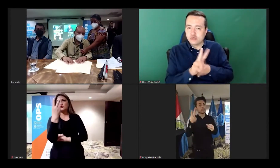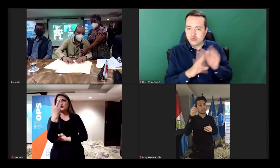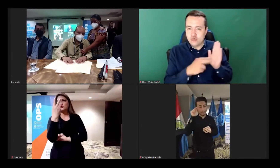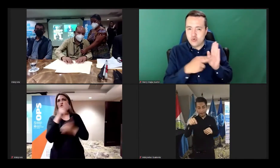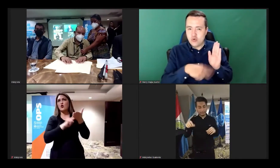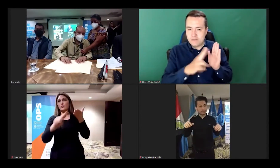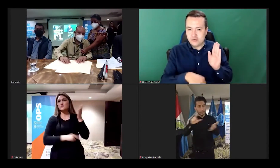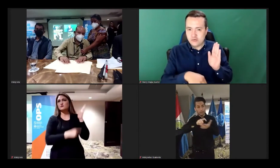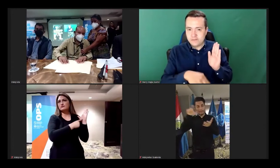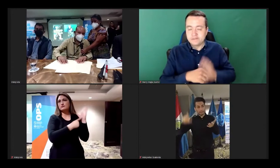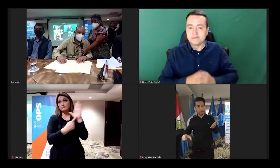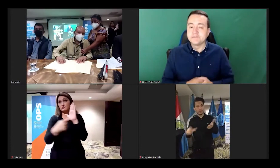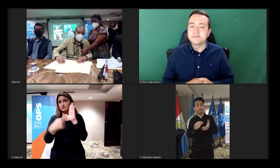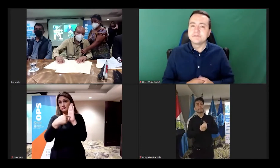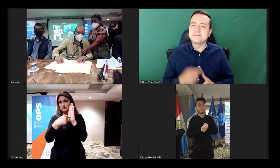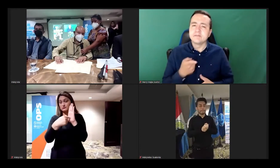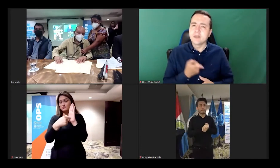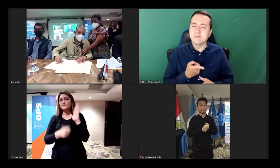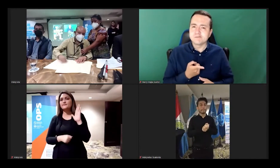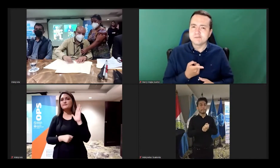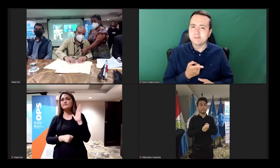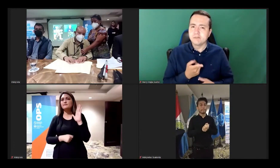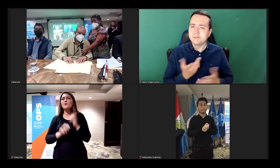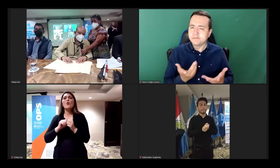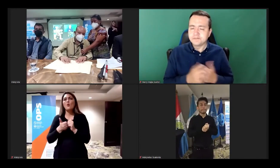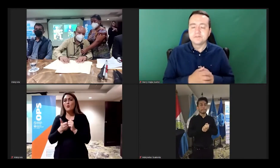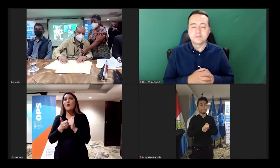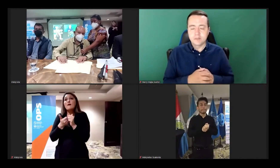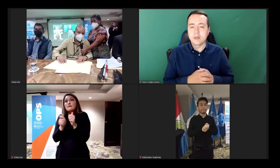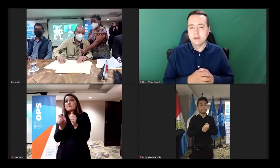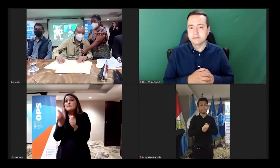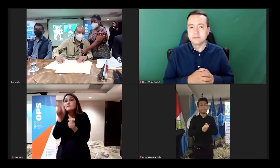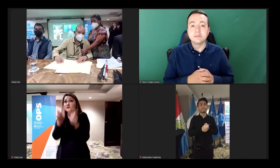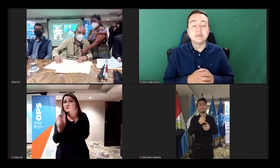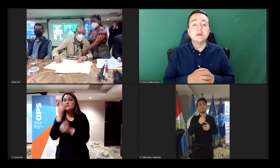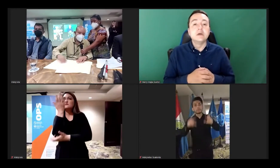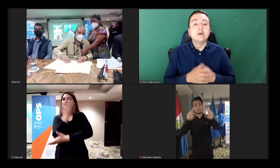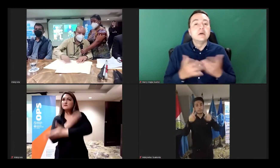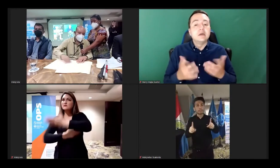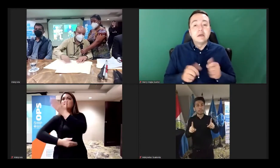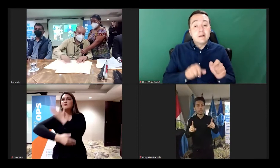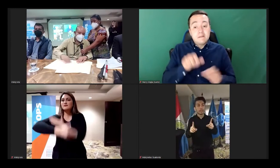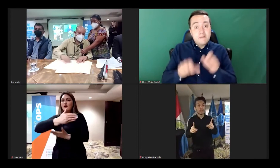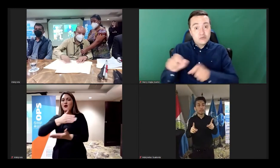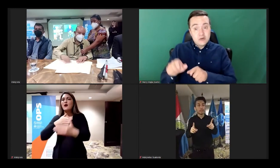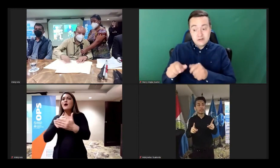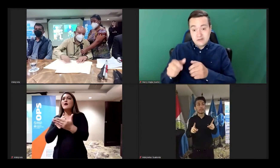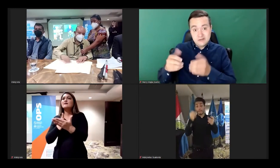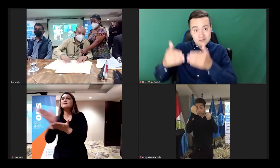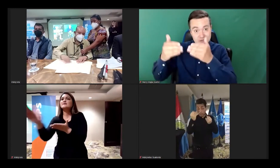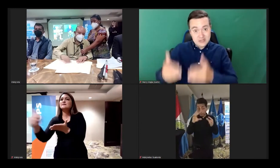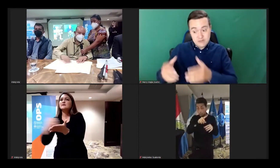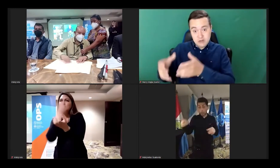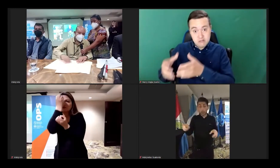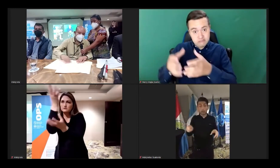convención, entre ellas, facilitar a las personas con discapacidad información dirigida al